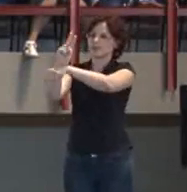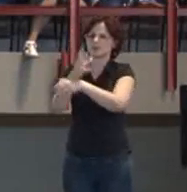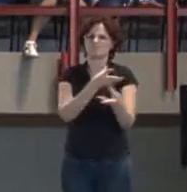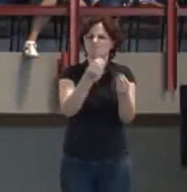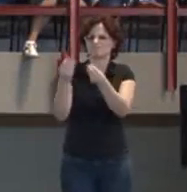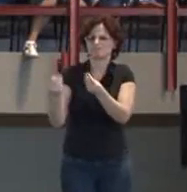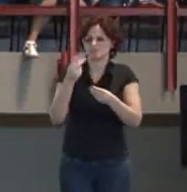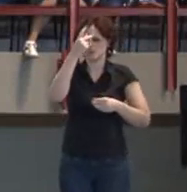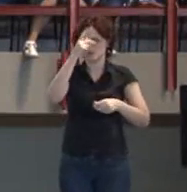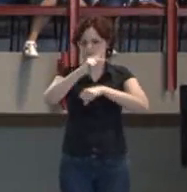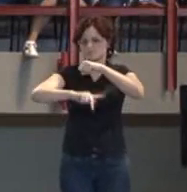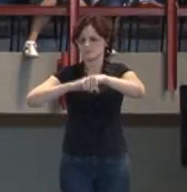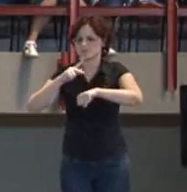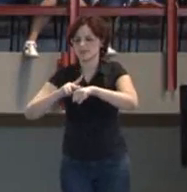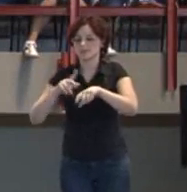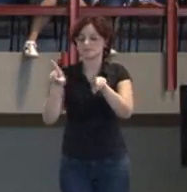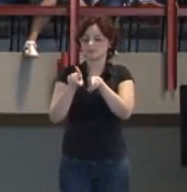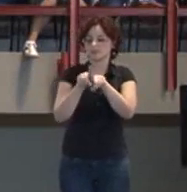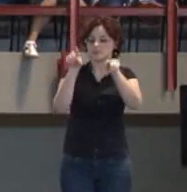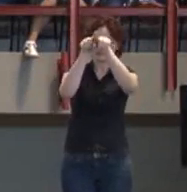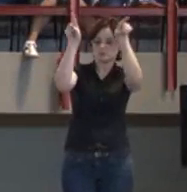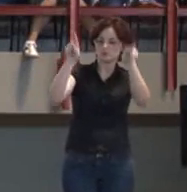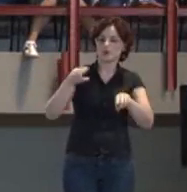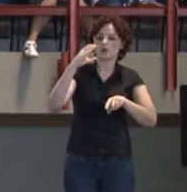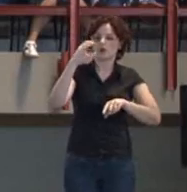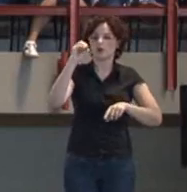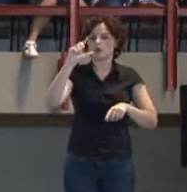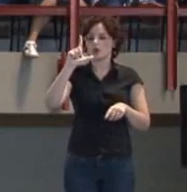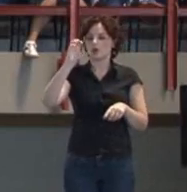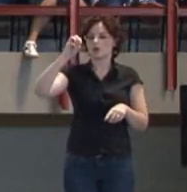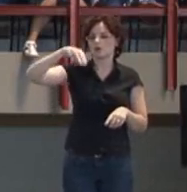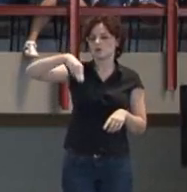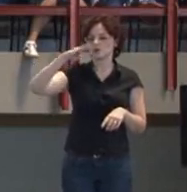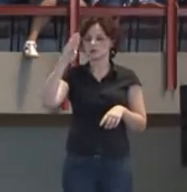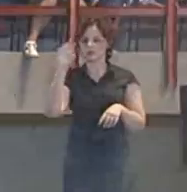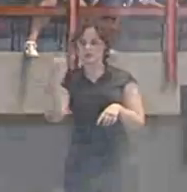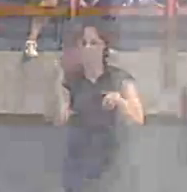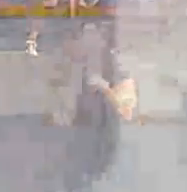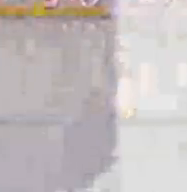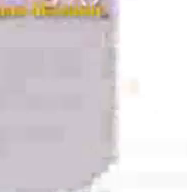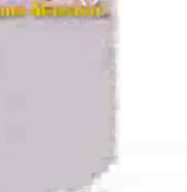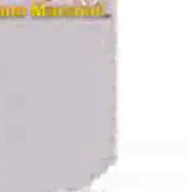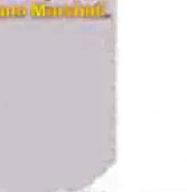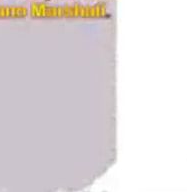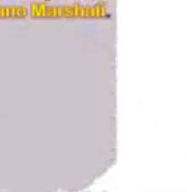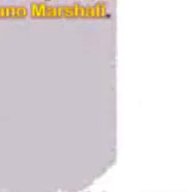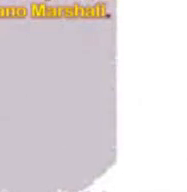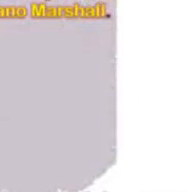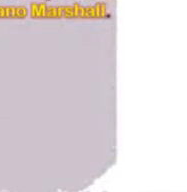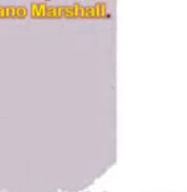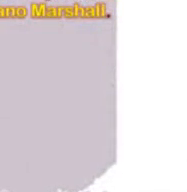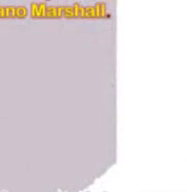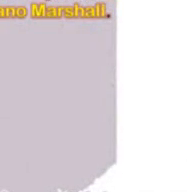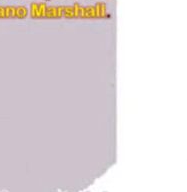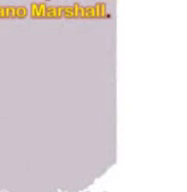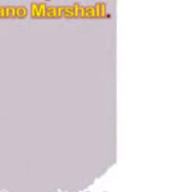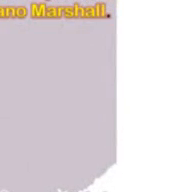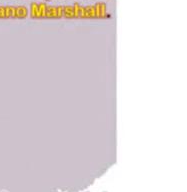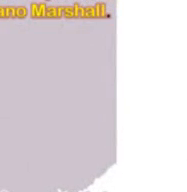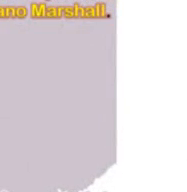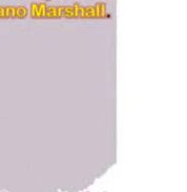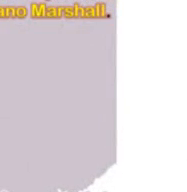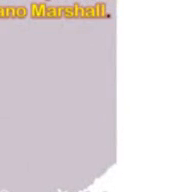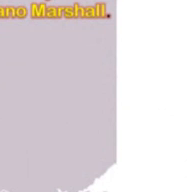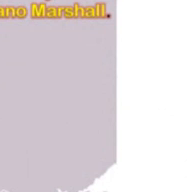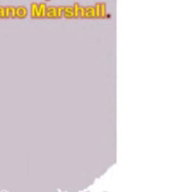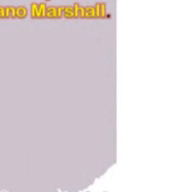coisa pra Ásia mas o mais cono e que geralmente são mais cobrados nas provas é o plano Marshall aqui você pode ver alguns dos